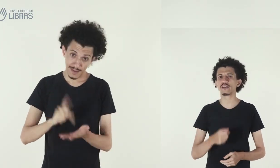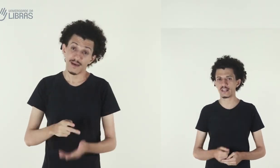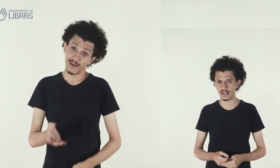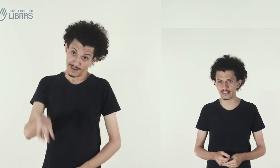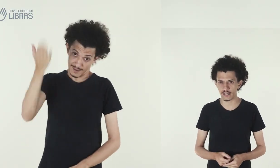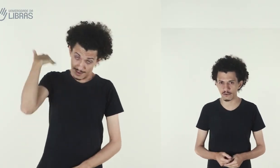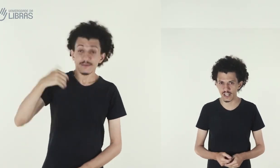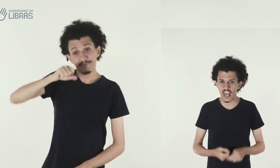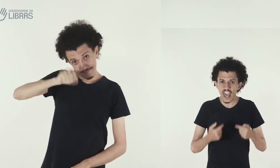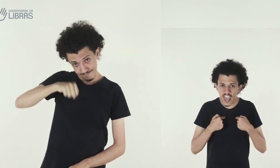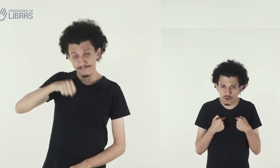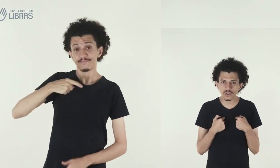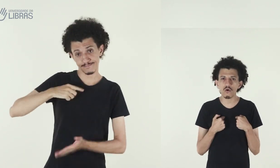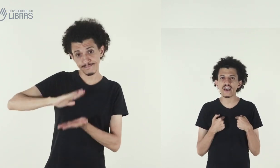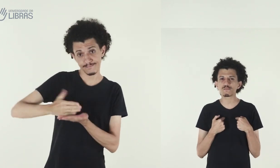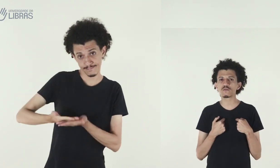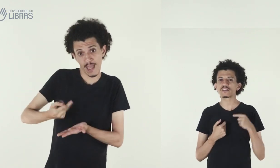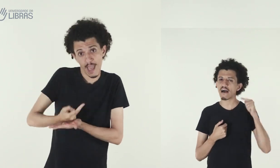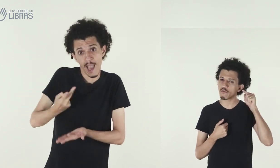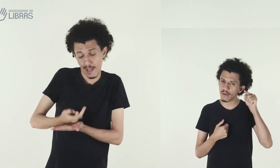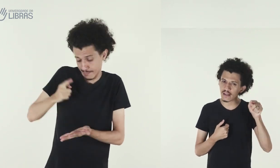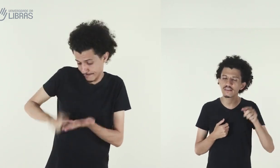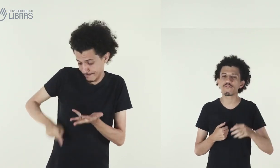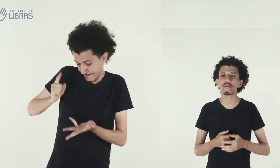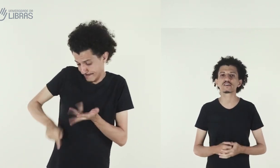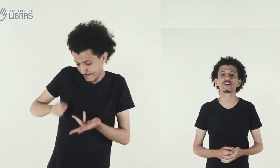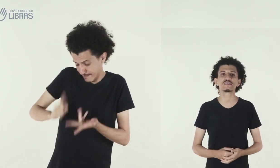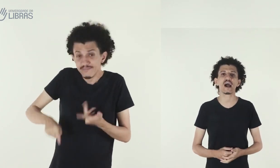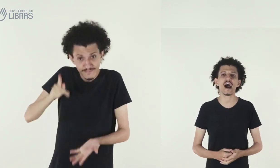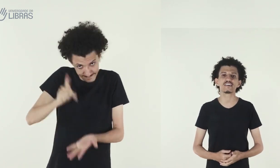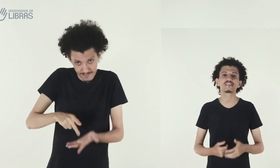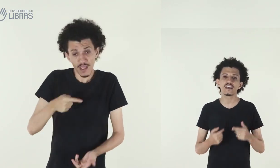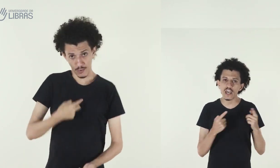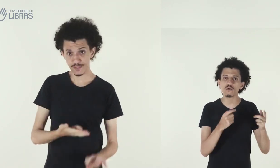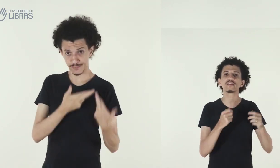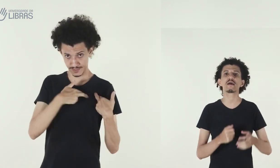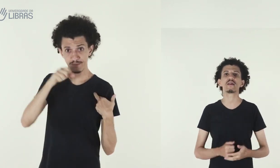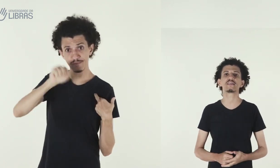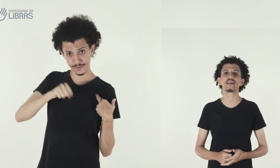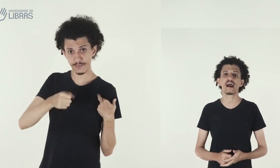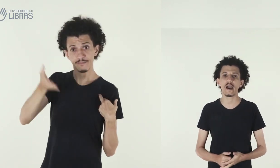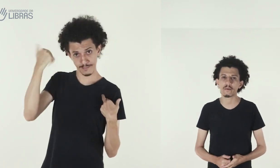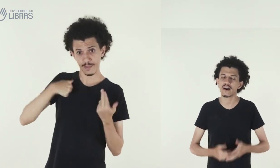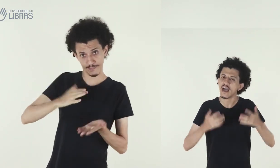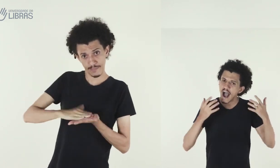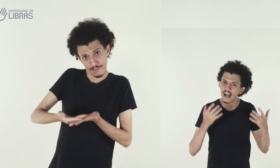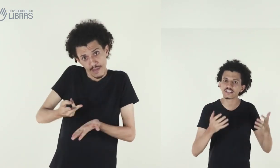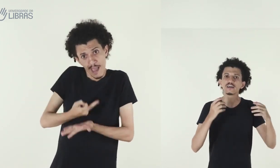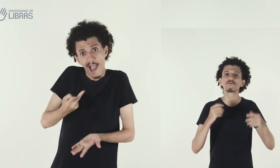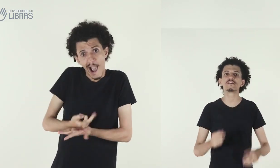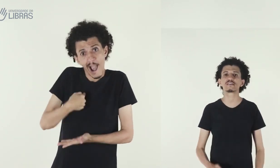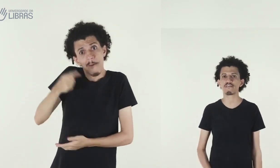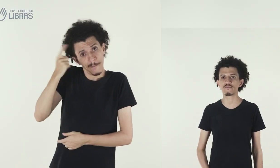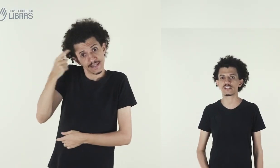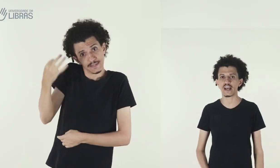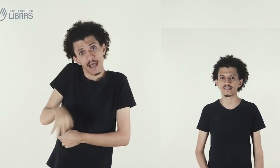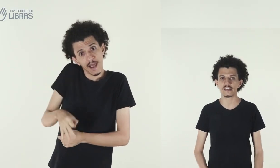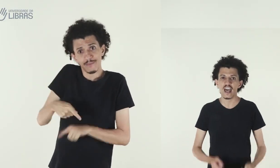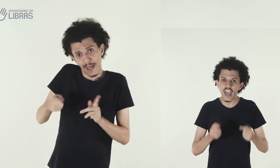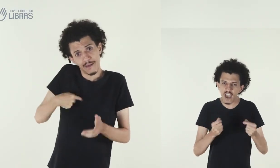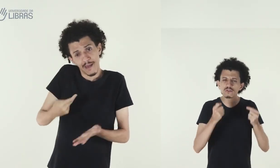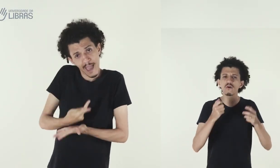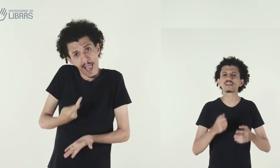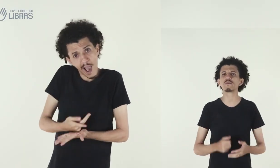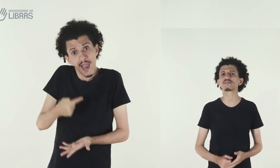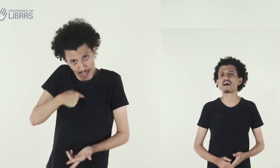ao longo daqueles anos. Eu sou responsável pelas informações erradas que eu interpretei na época, achando que estavam